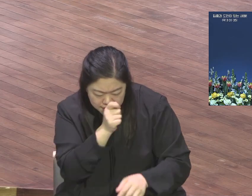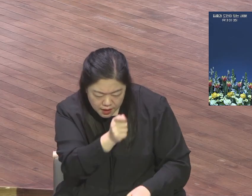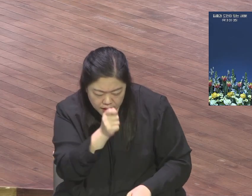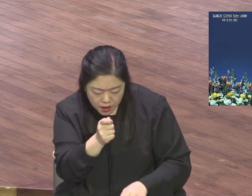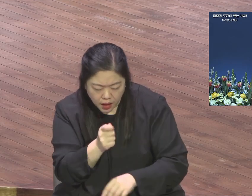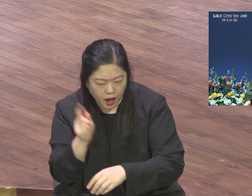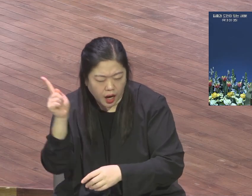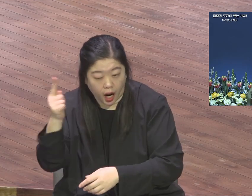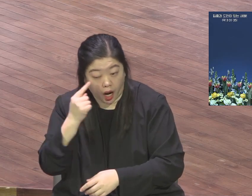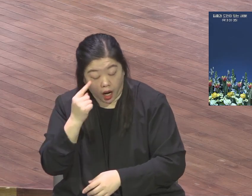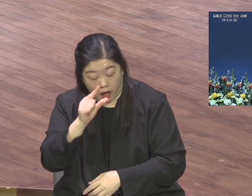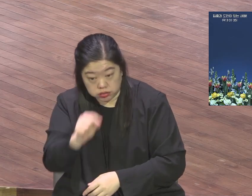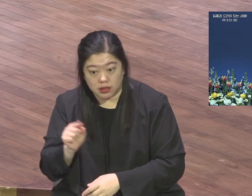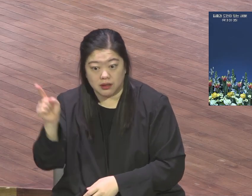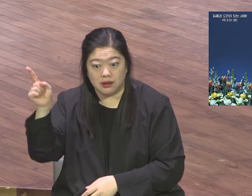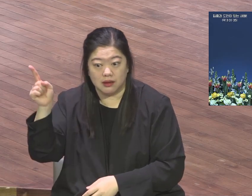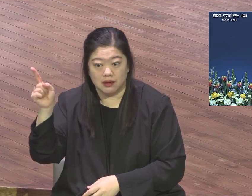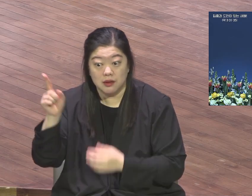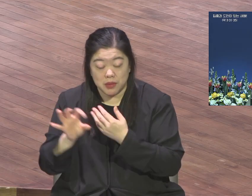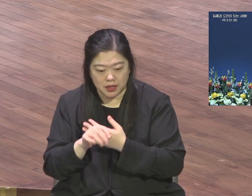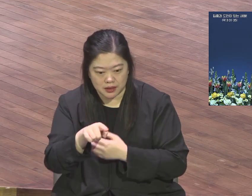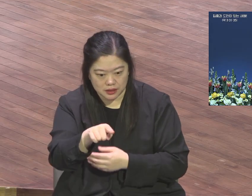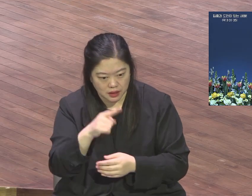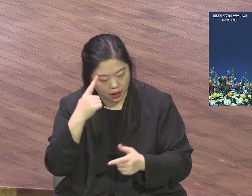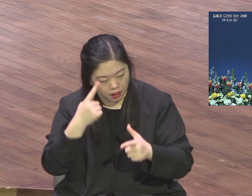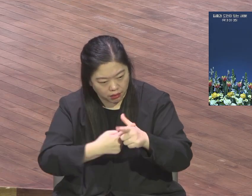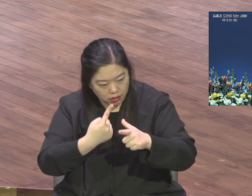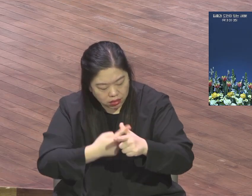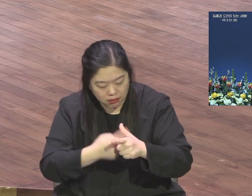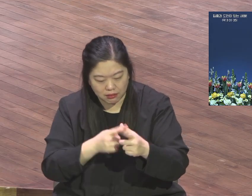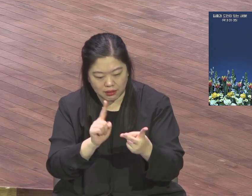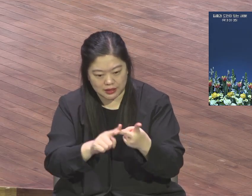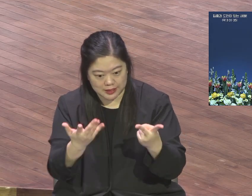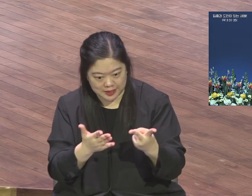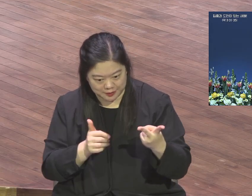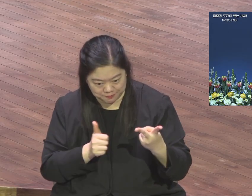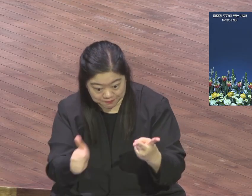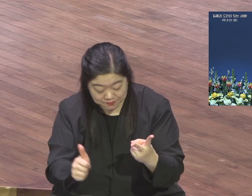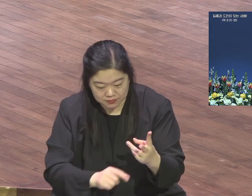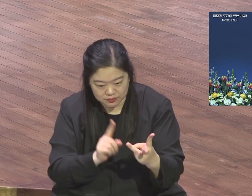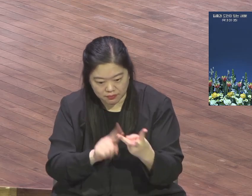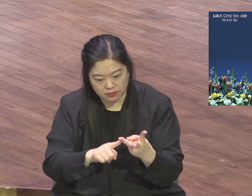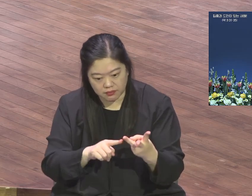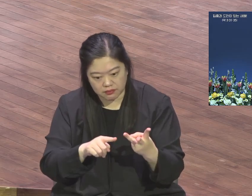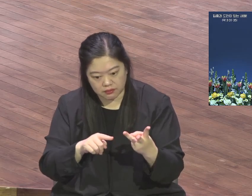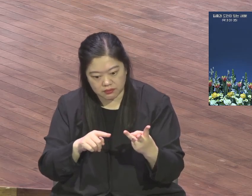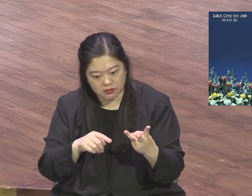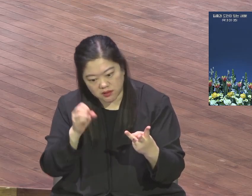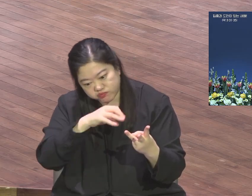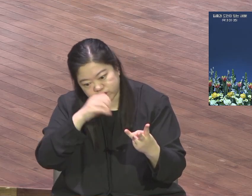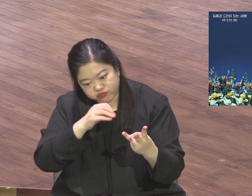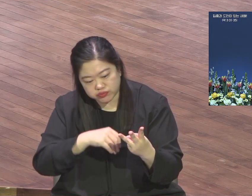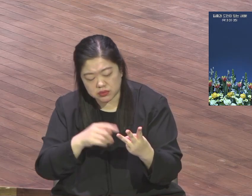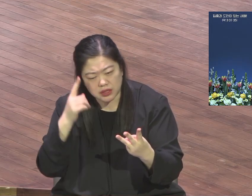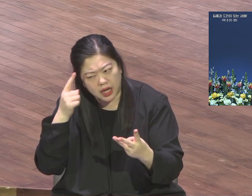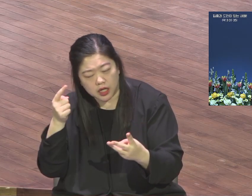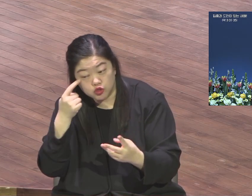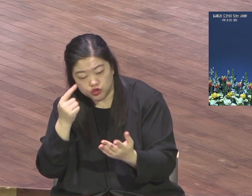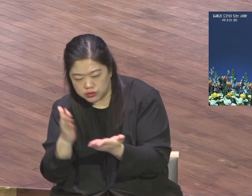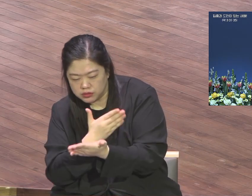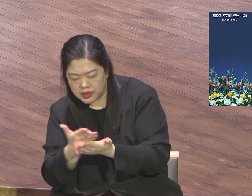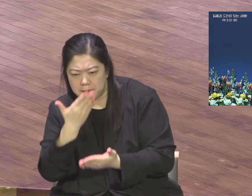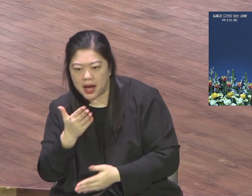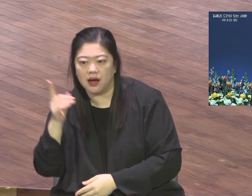최선을 다해서 그걸 하나님 앞에 하는 거예요. 직장도 하나님 앞에서. 그러면 하나님 어떻게 해요? 그 직장을